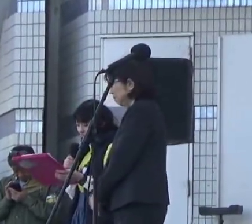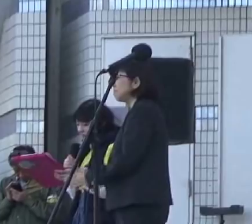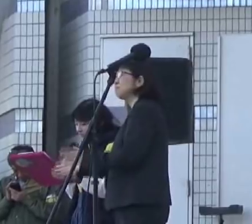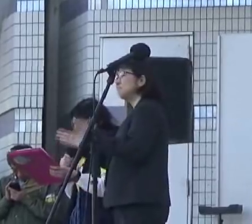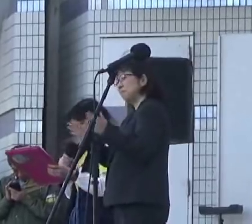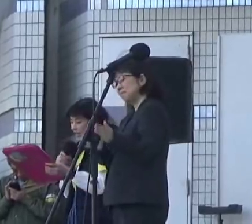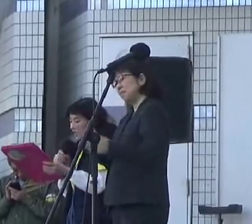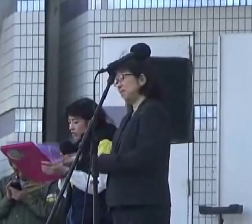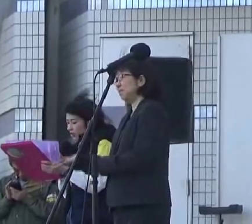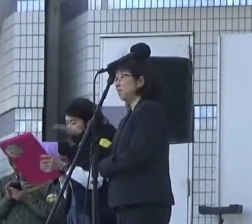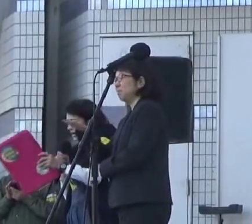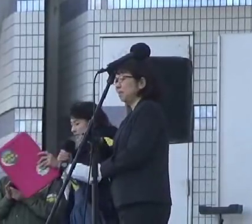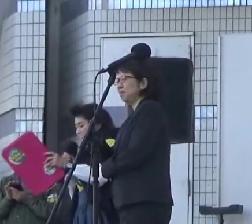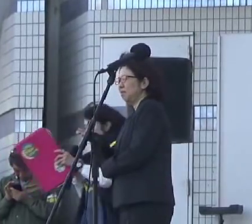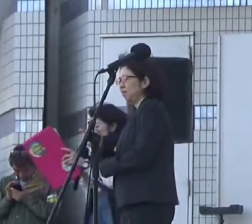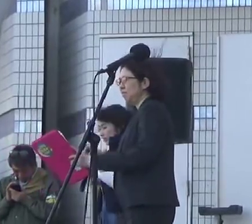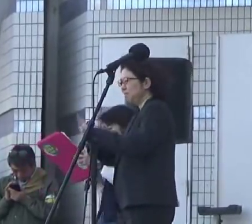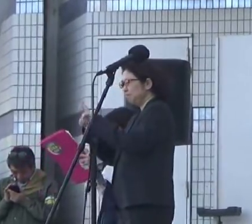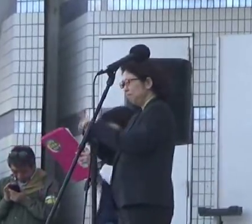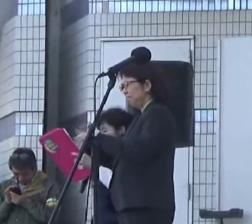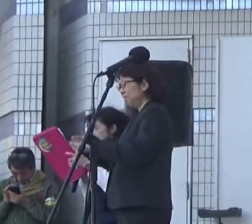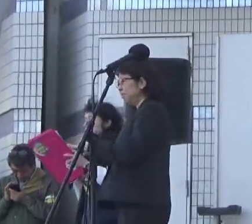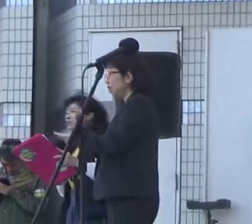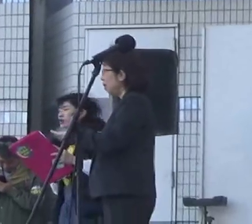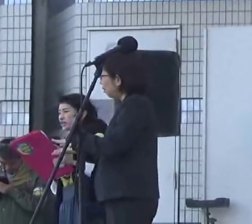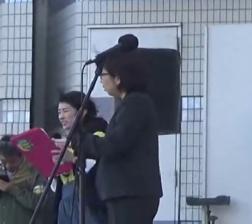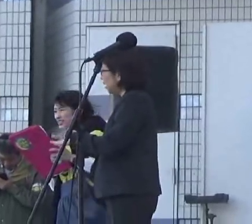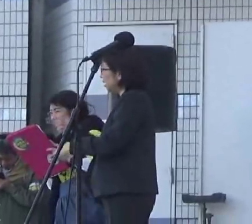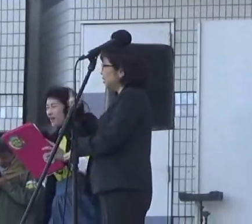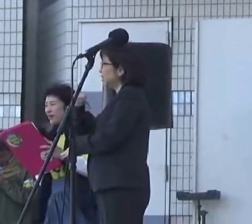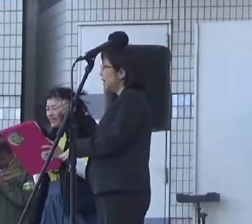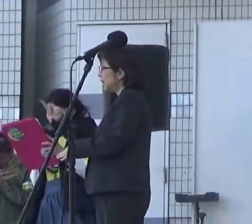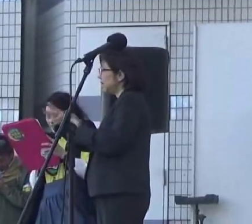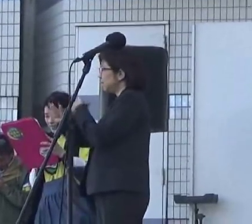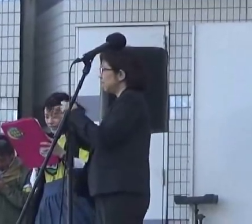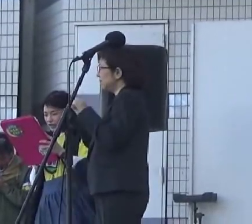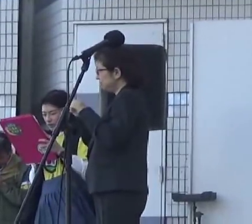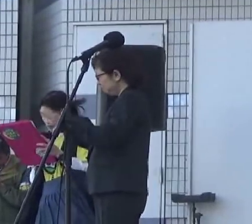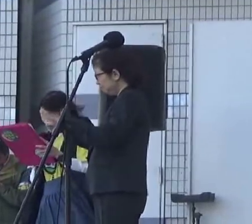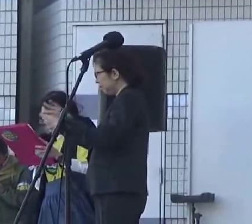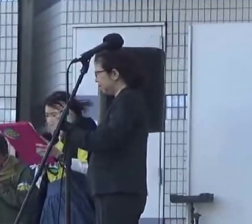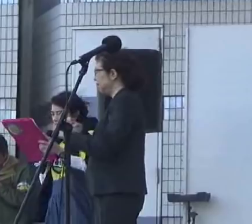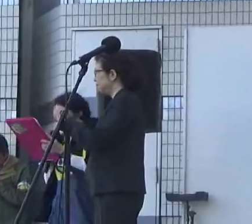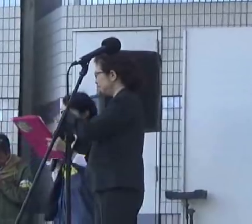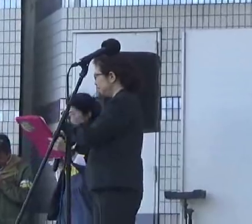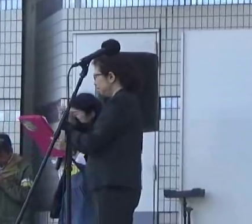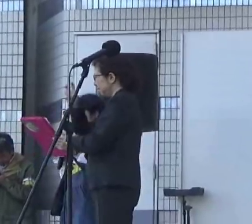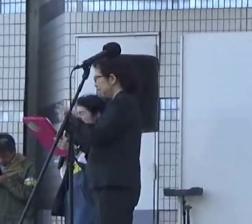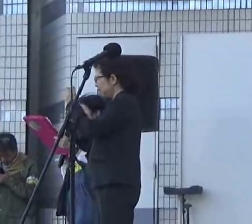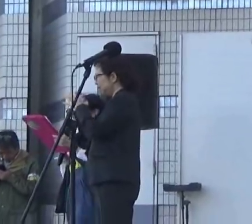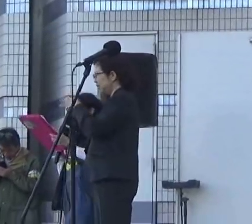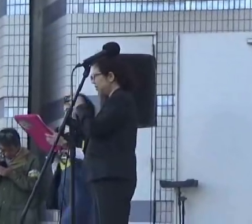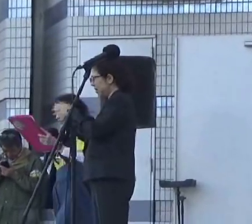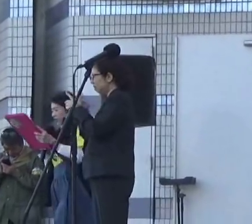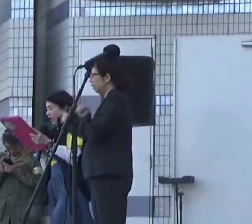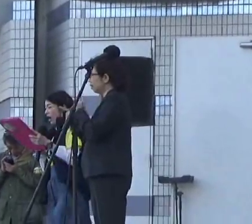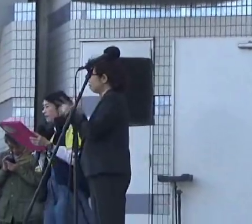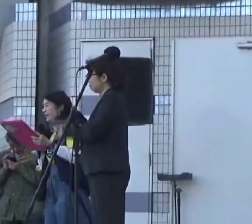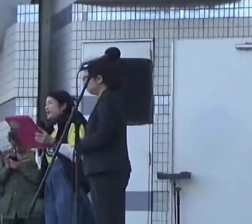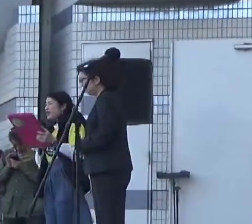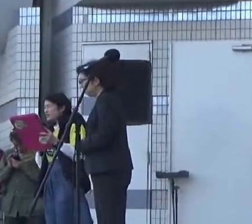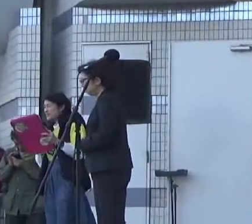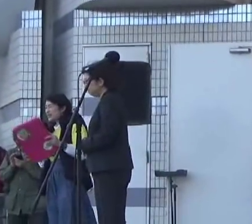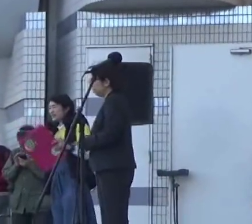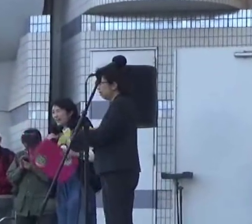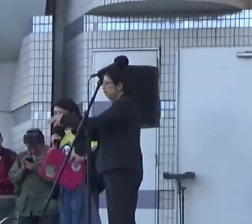それでは続きまして、東海第二原発再稼働についてお話しいただきたいと思います。東海村村議会議員の